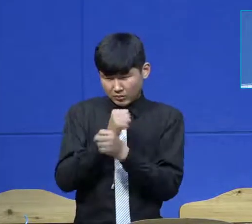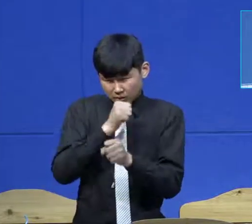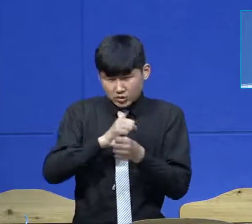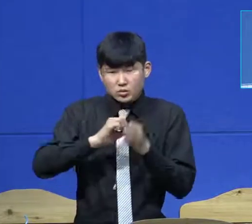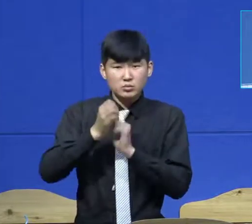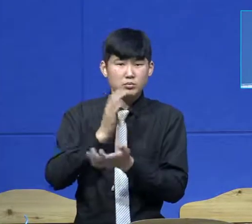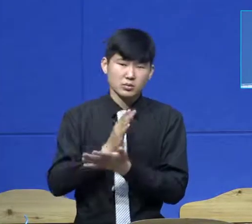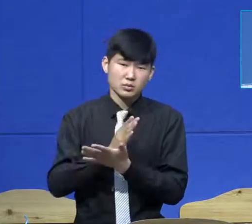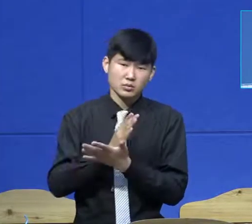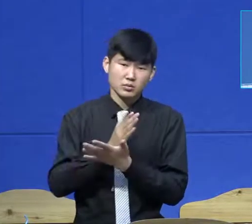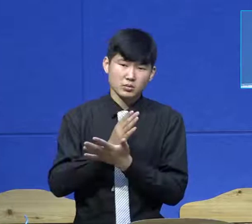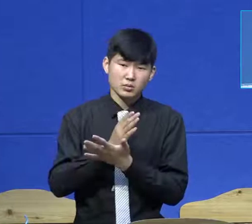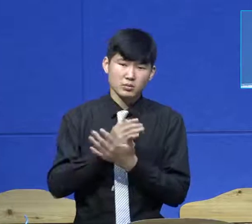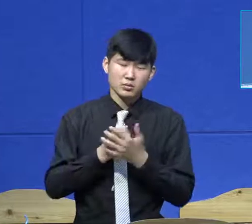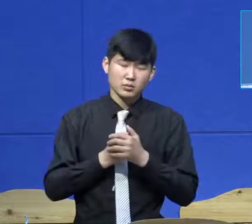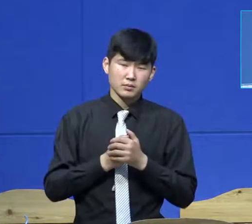дээр ажлыг хийж байна.